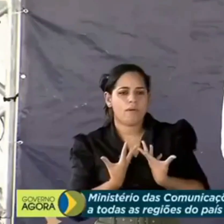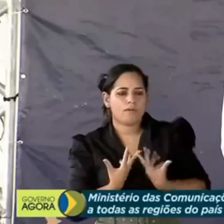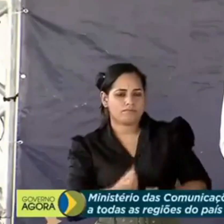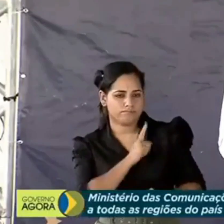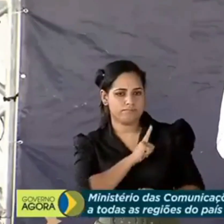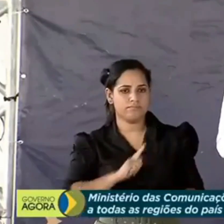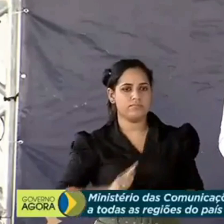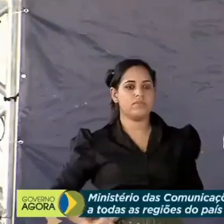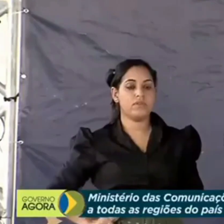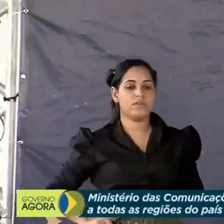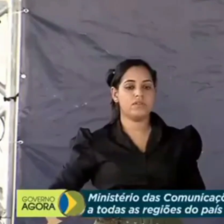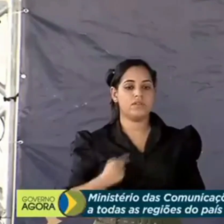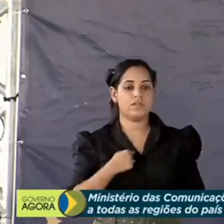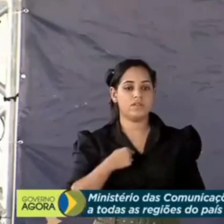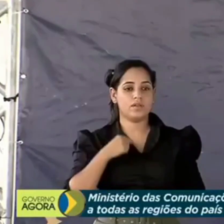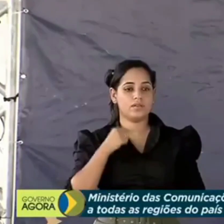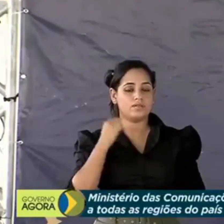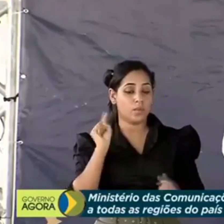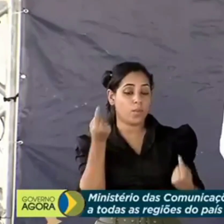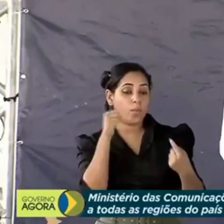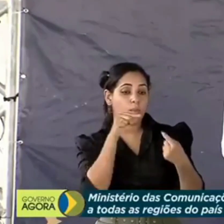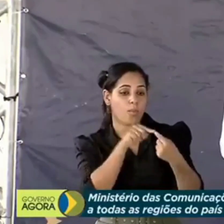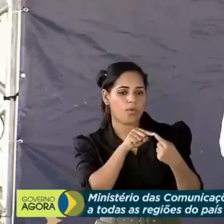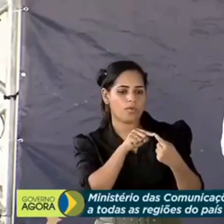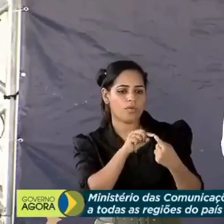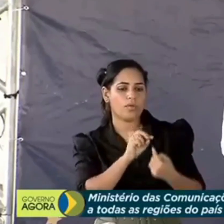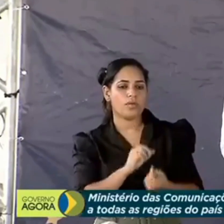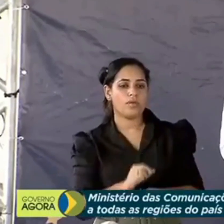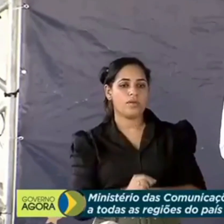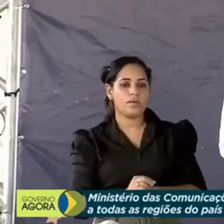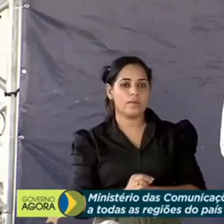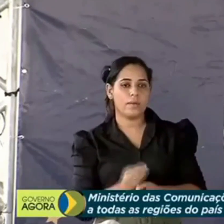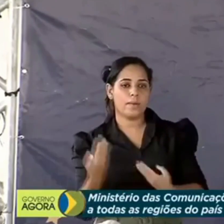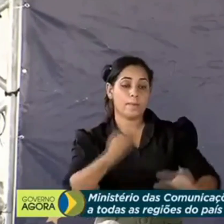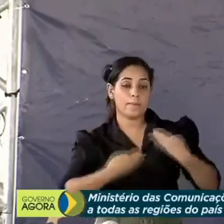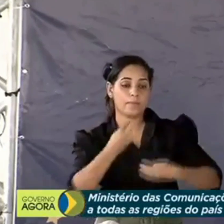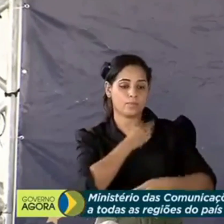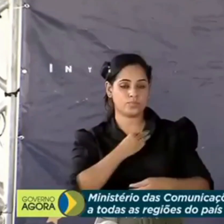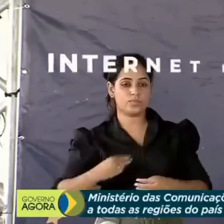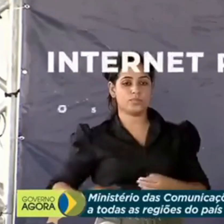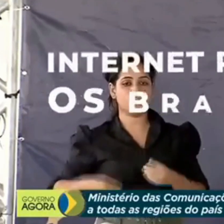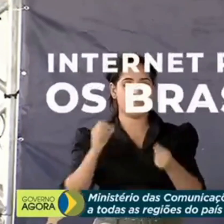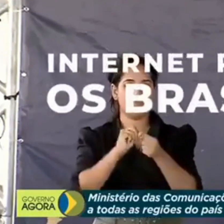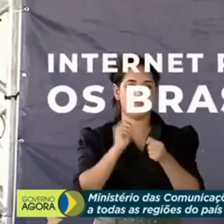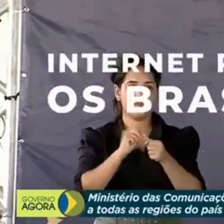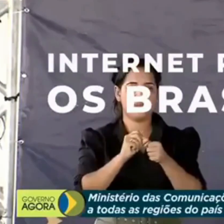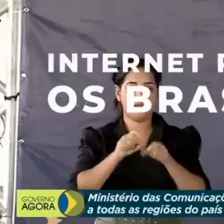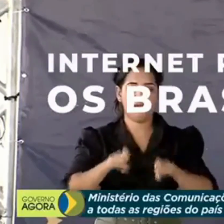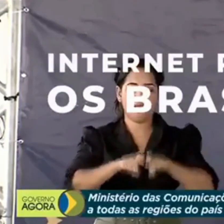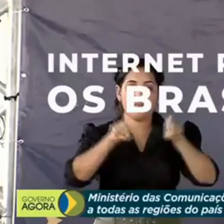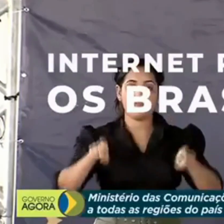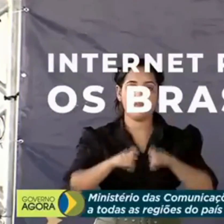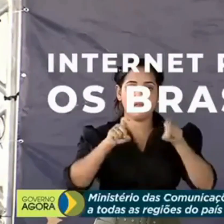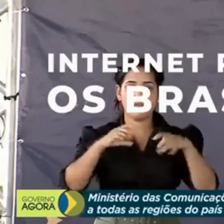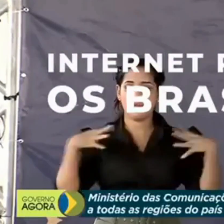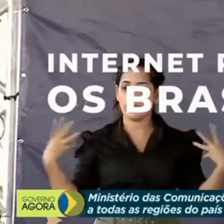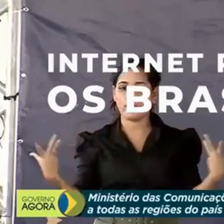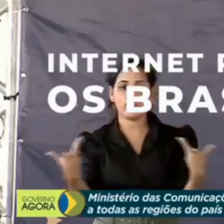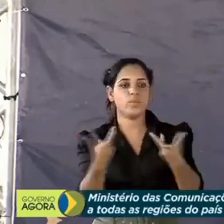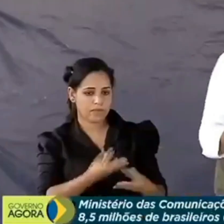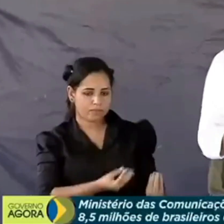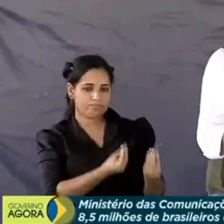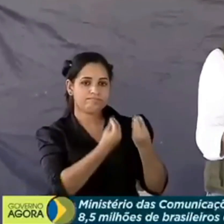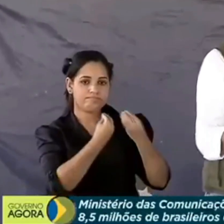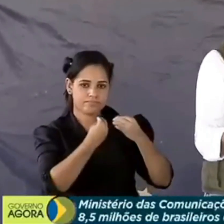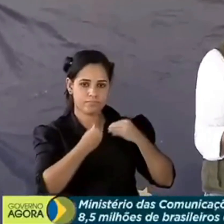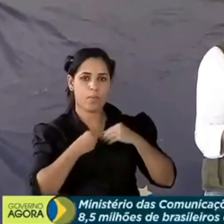A gente tinha uma missão. Assumi o ministério, o senhor me deu a missão. Levar internet para todos os brasileiros que não